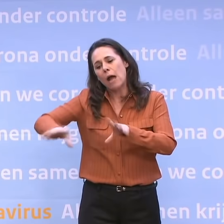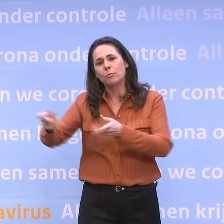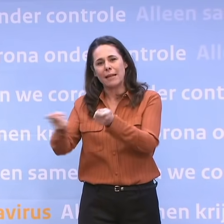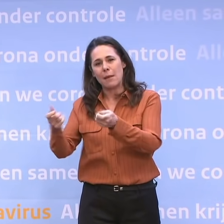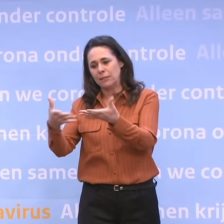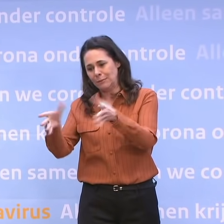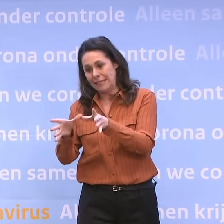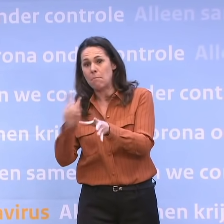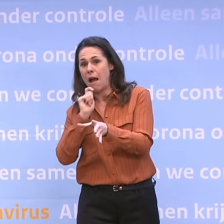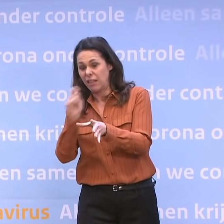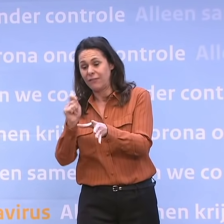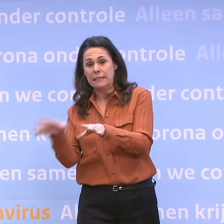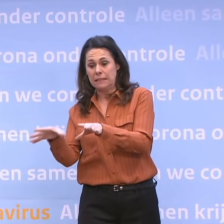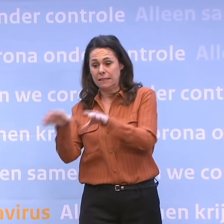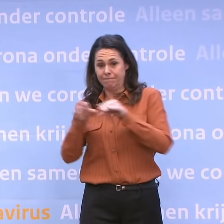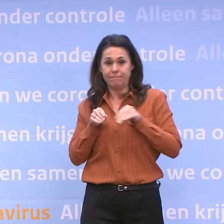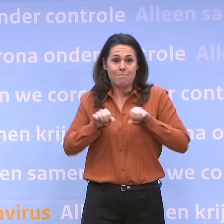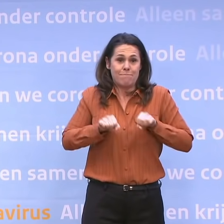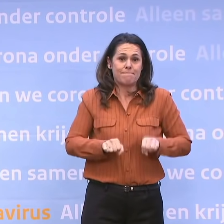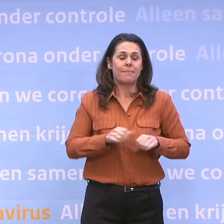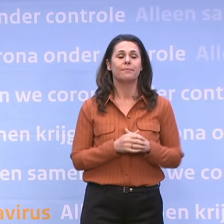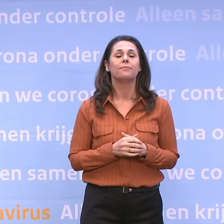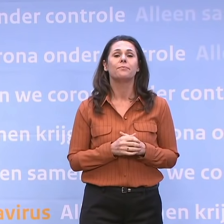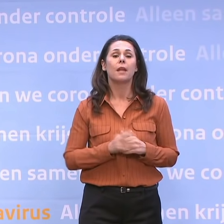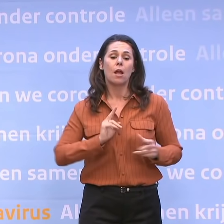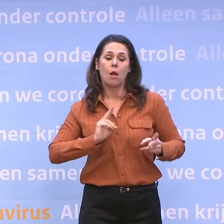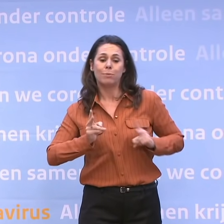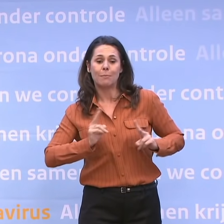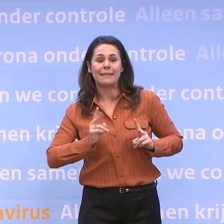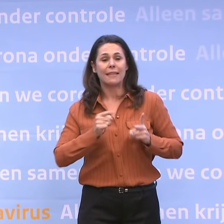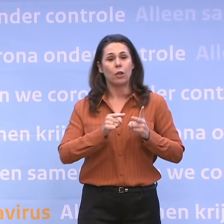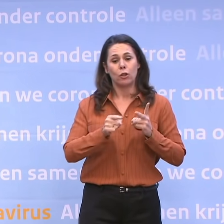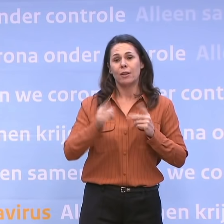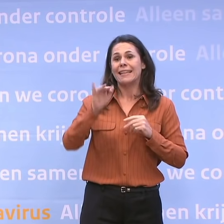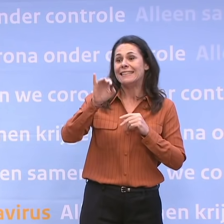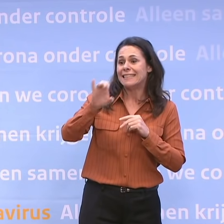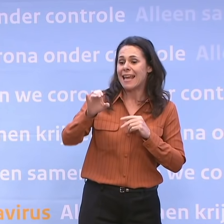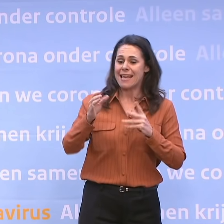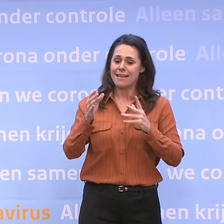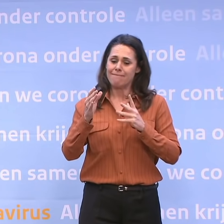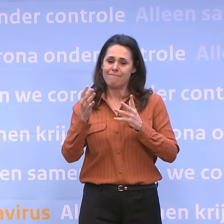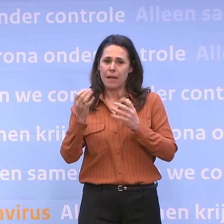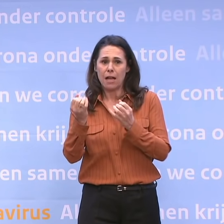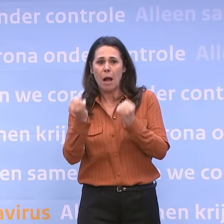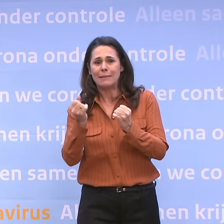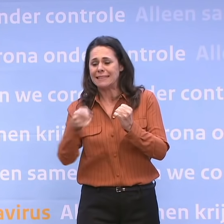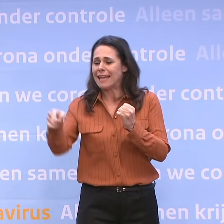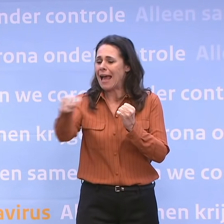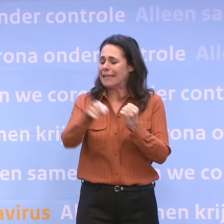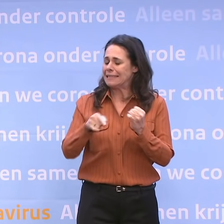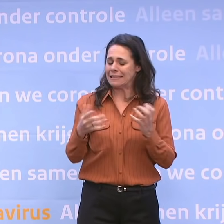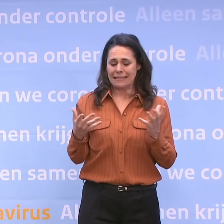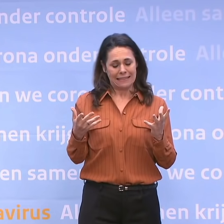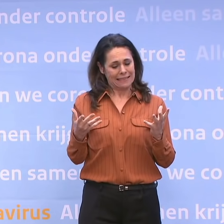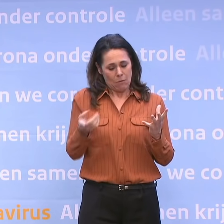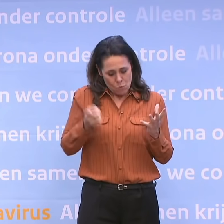Team. Het verloop van het aantal besmettingen en de capaciteit op de intensive care afdelingen laat geen